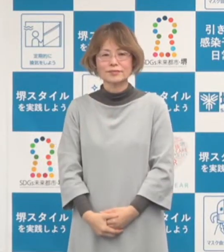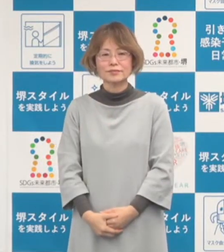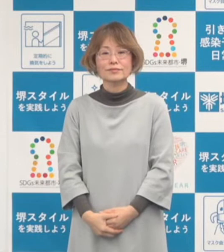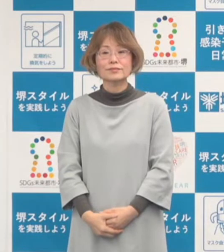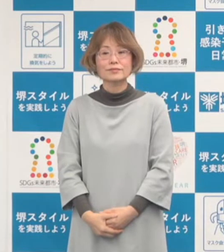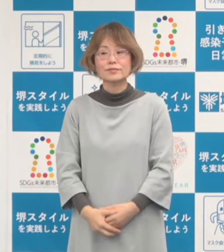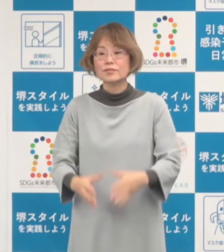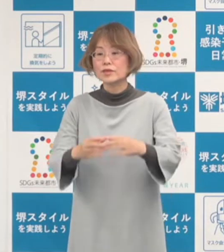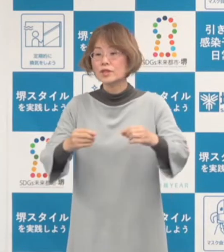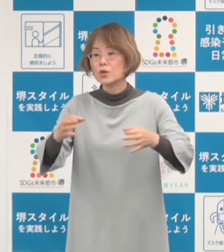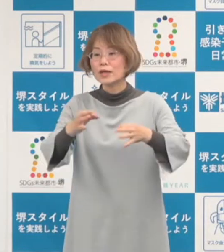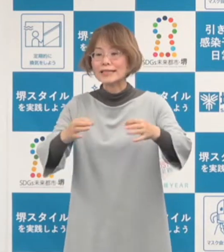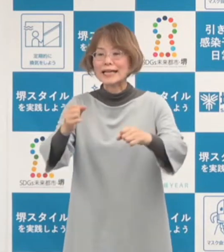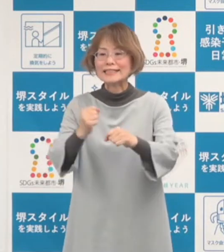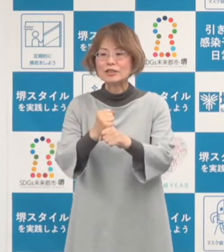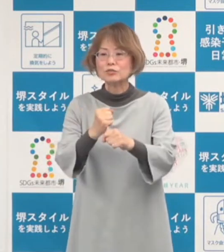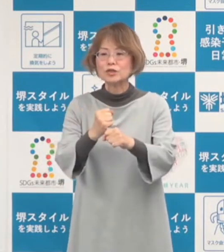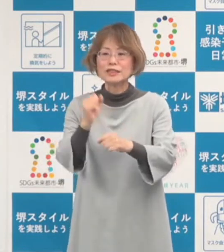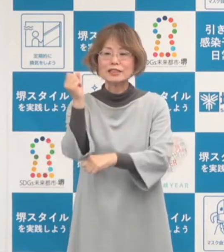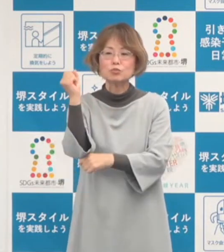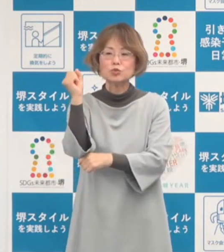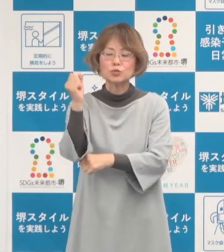日本経済新聞さん。